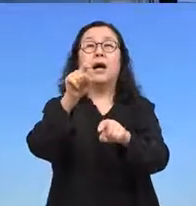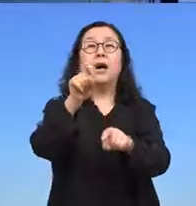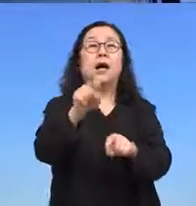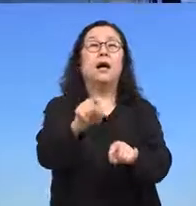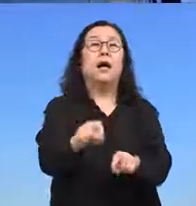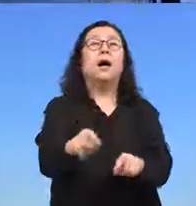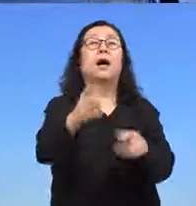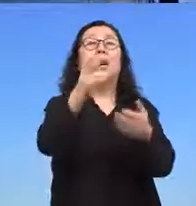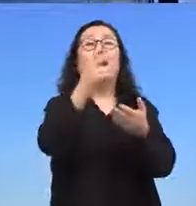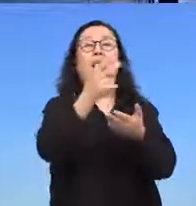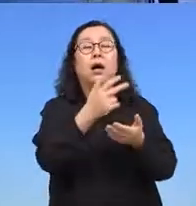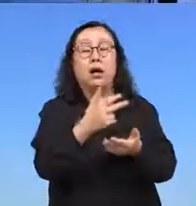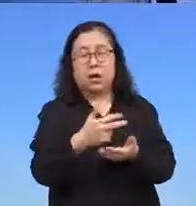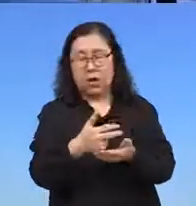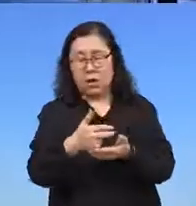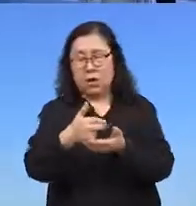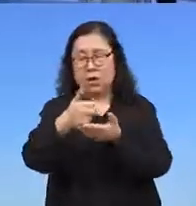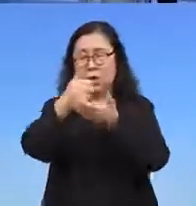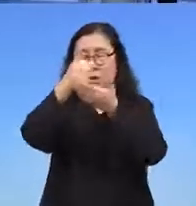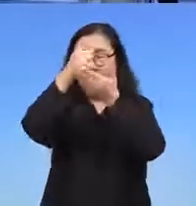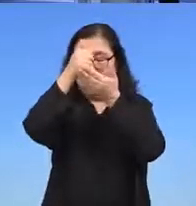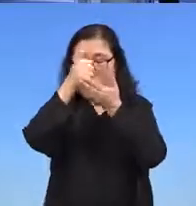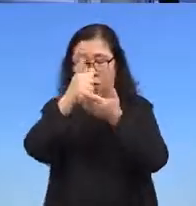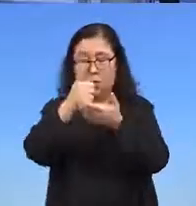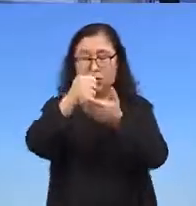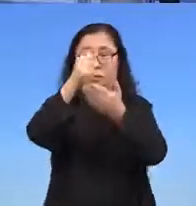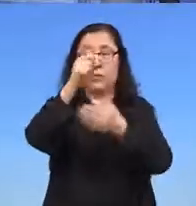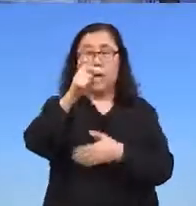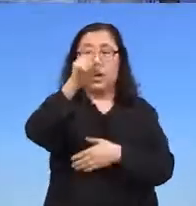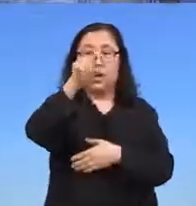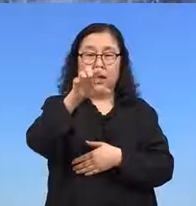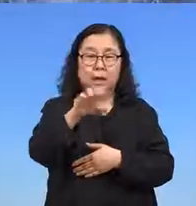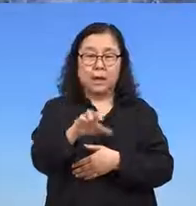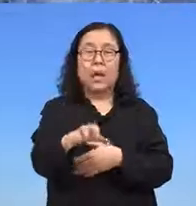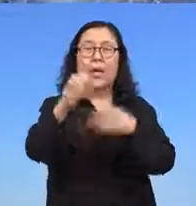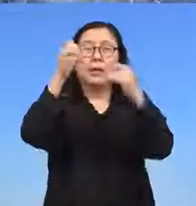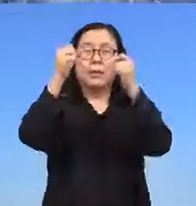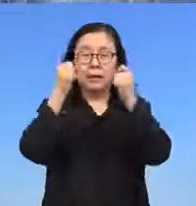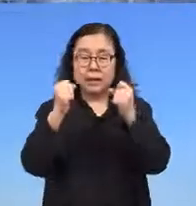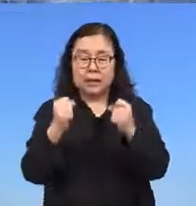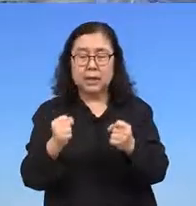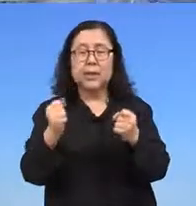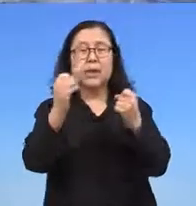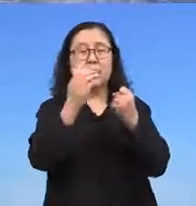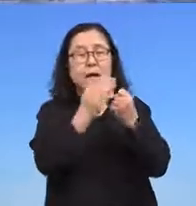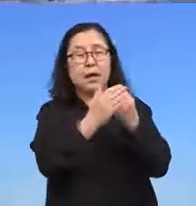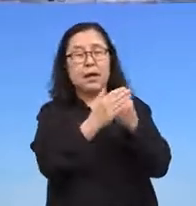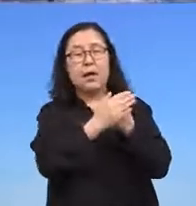다하여 선포합니다. 주님 여기 계시기에